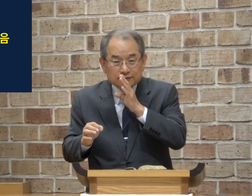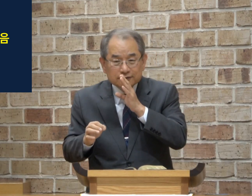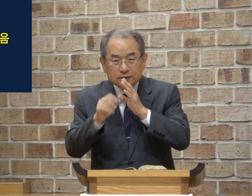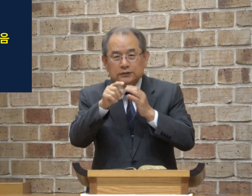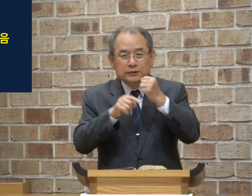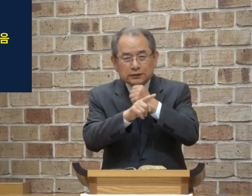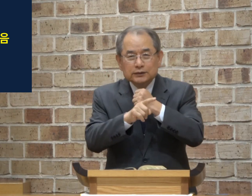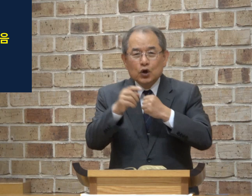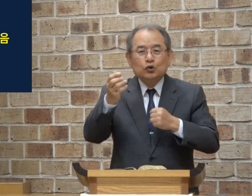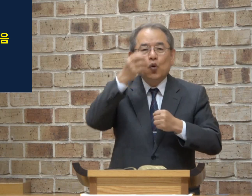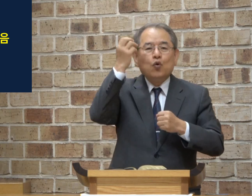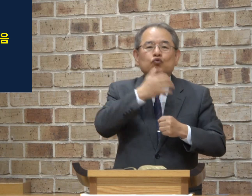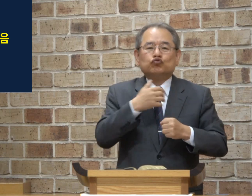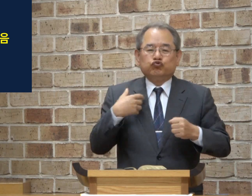그 의미를 나타내기도 합니다.